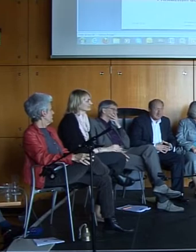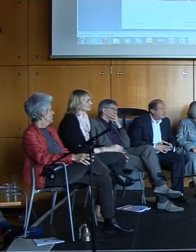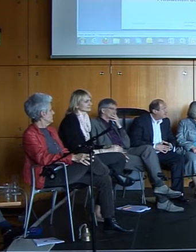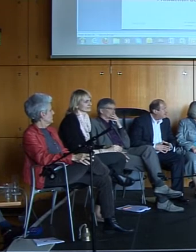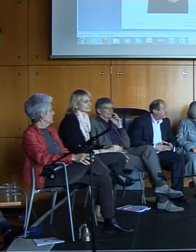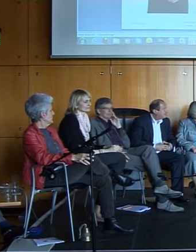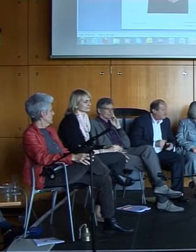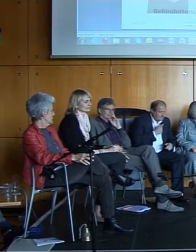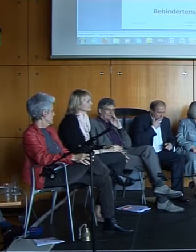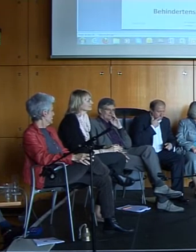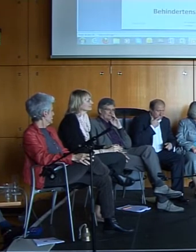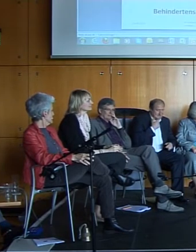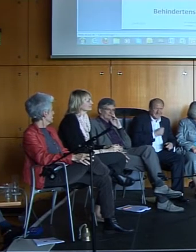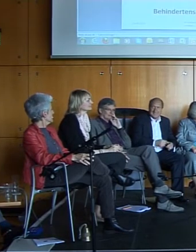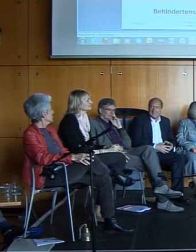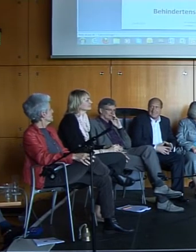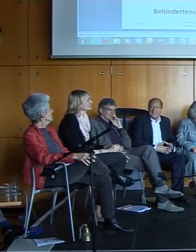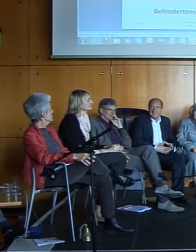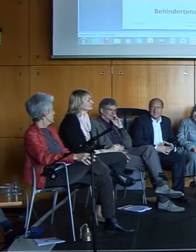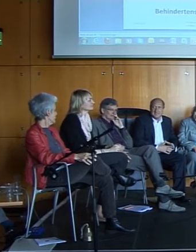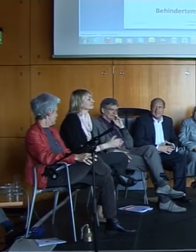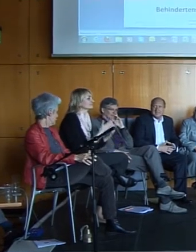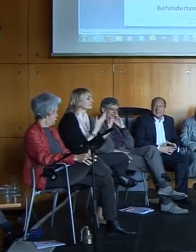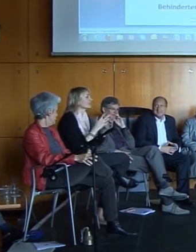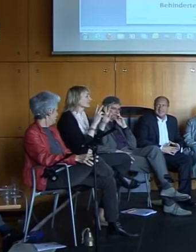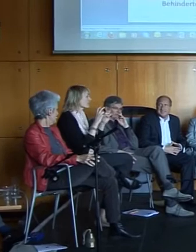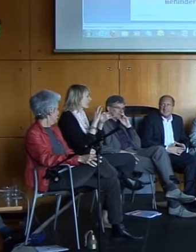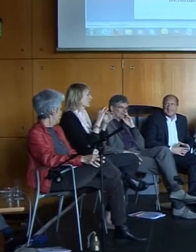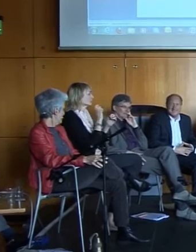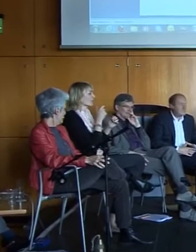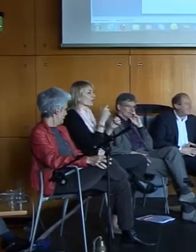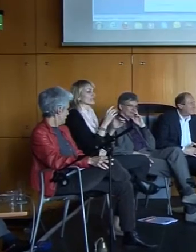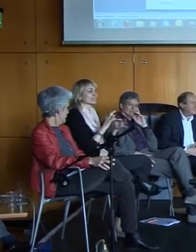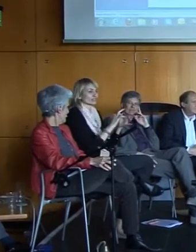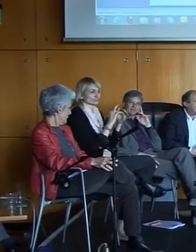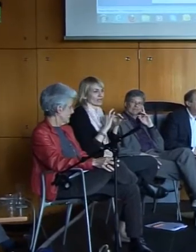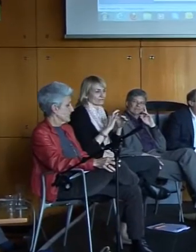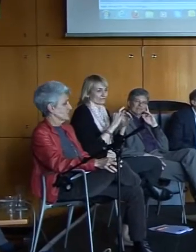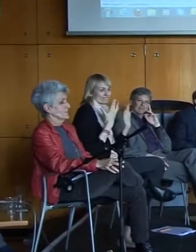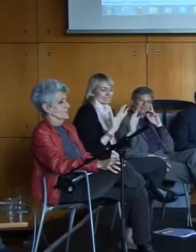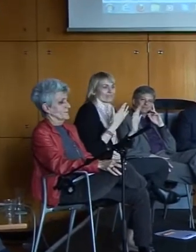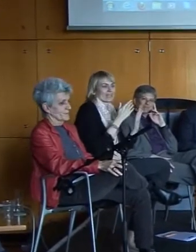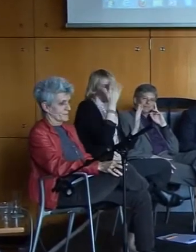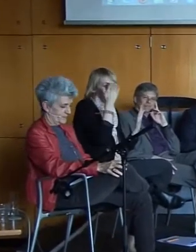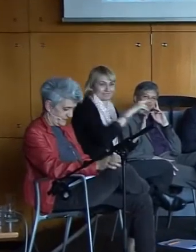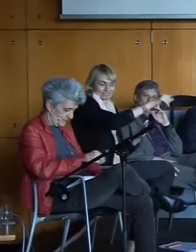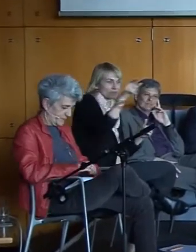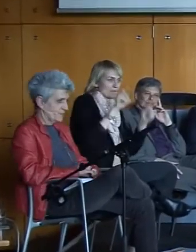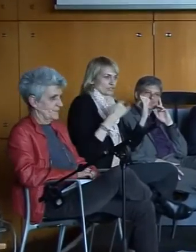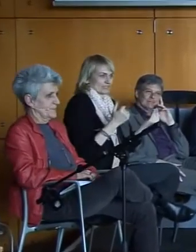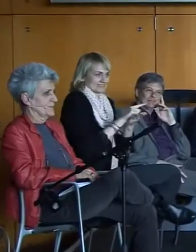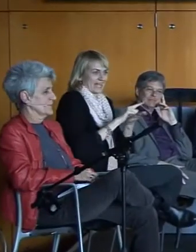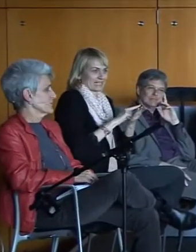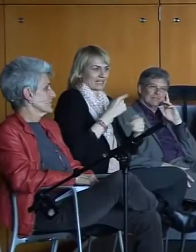Helene Jamer hat die Hand gehoben. Helene, bitte. Ja, da möchte ich anschließen. Schlagwort